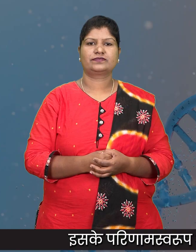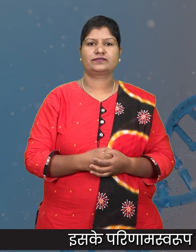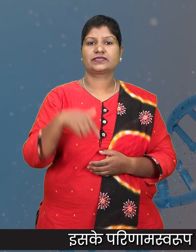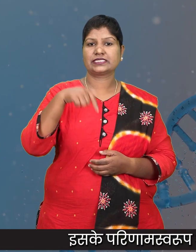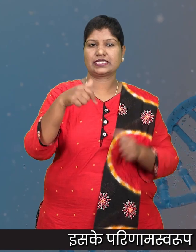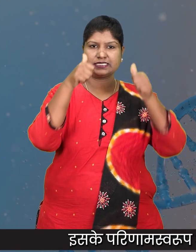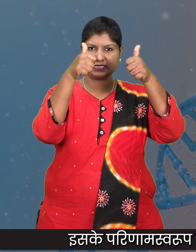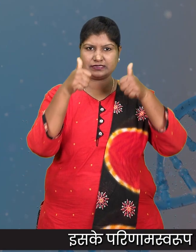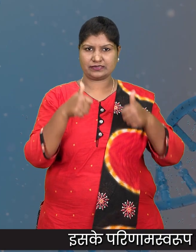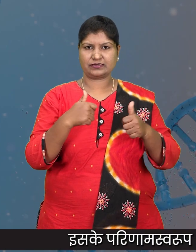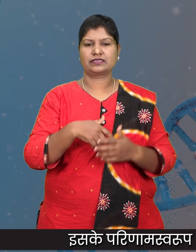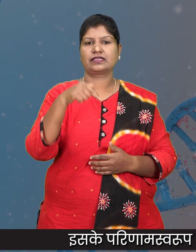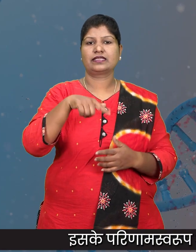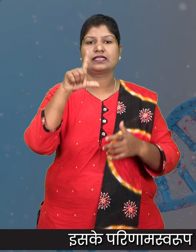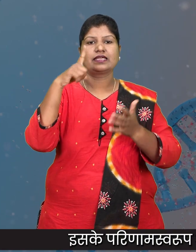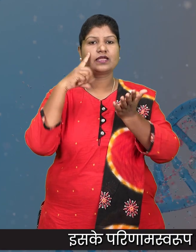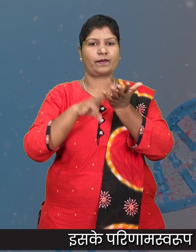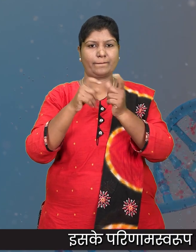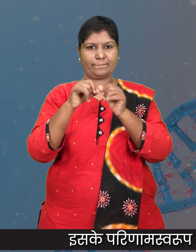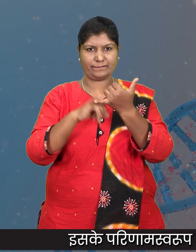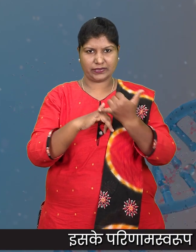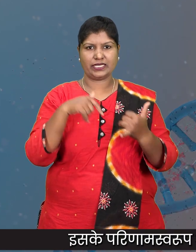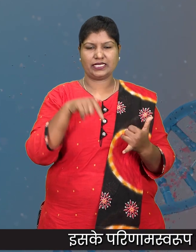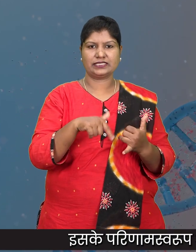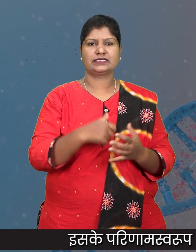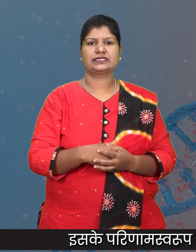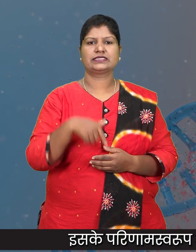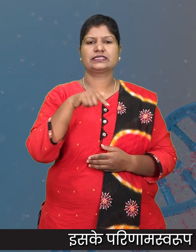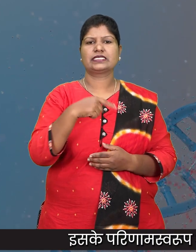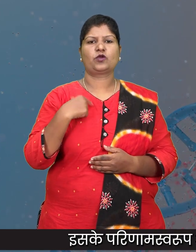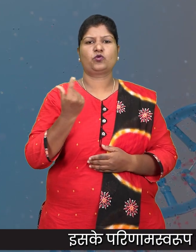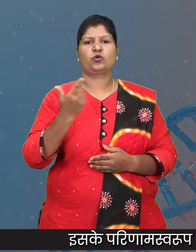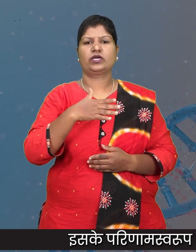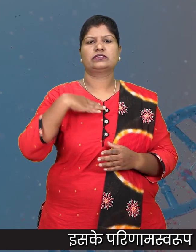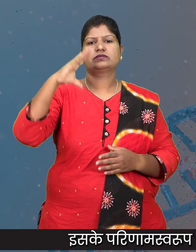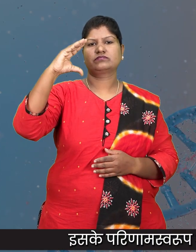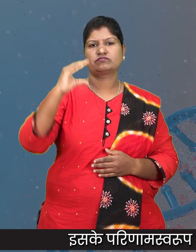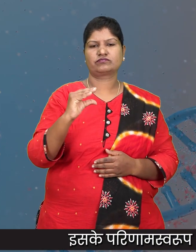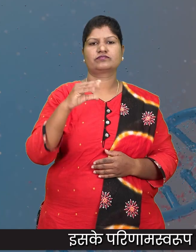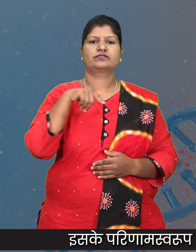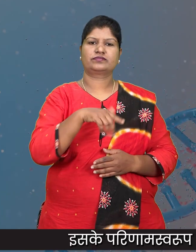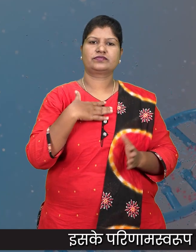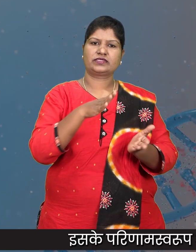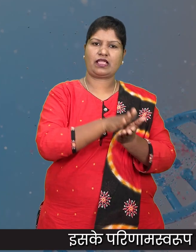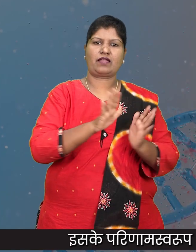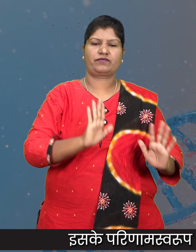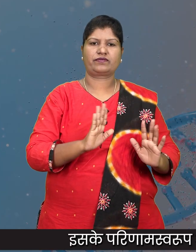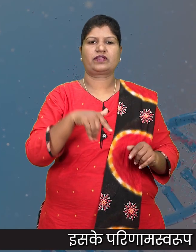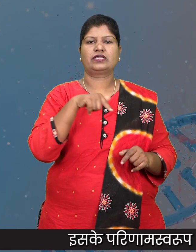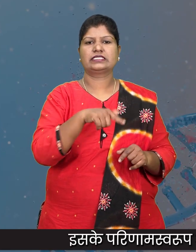इसके परिणाम स्वरूप अंग अपक्षयी हो गए और अंततः गायब हो गए थे।